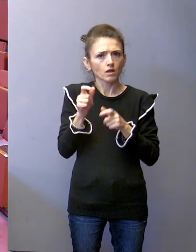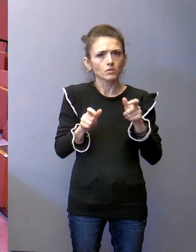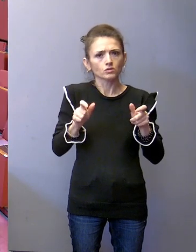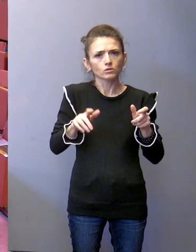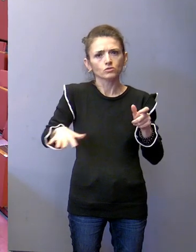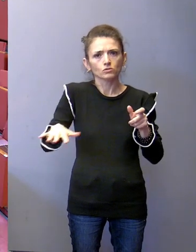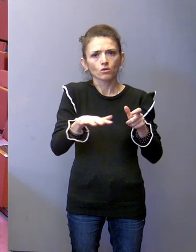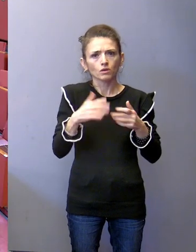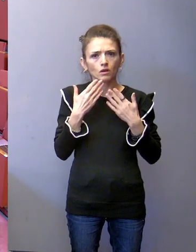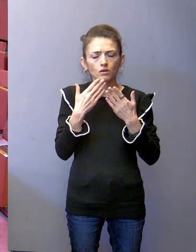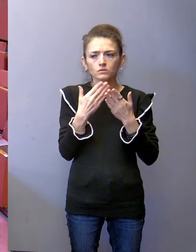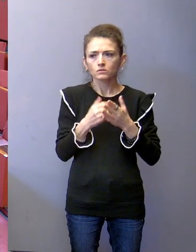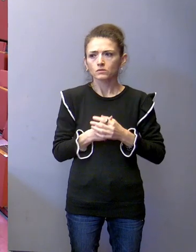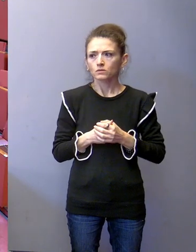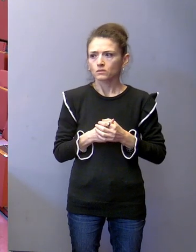Grazie